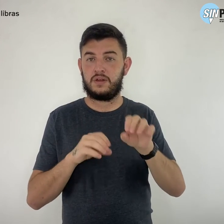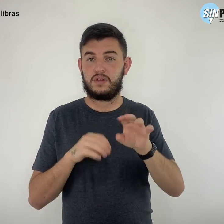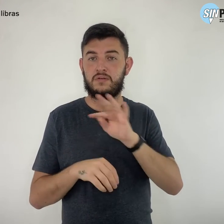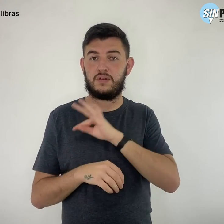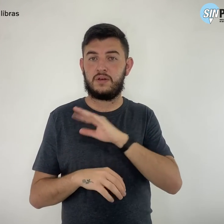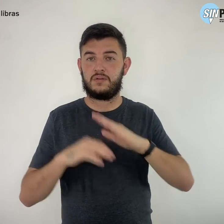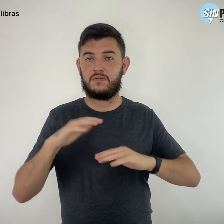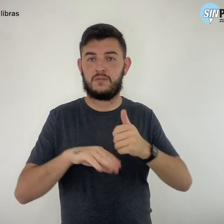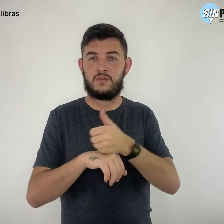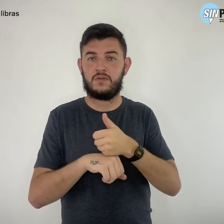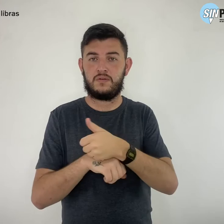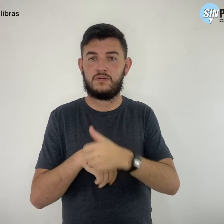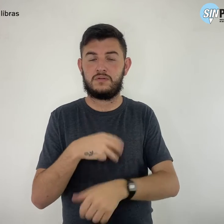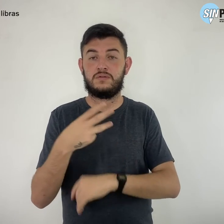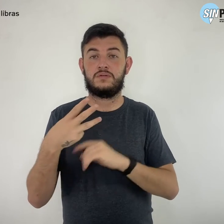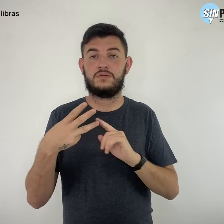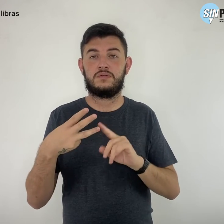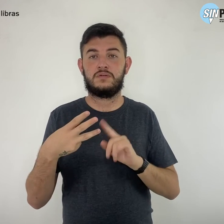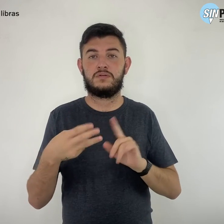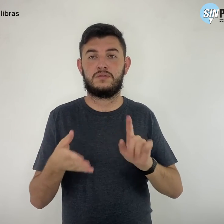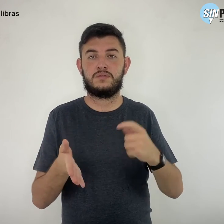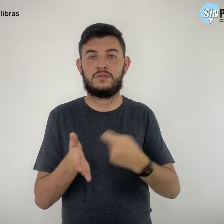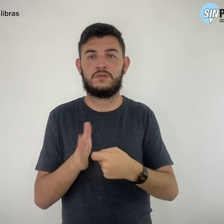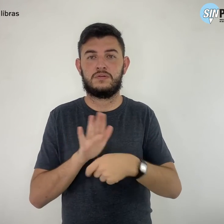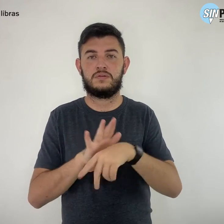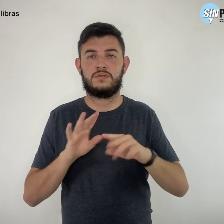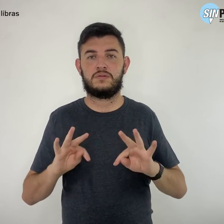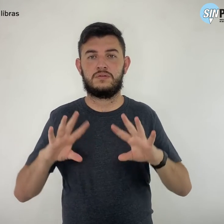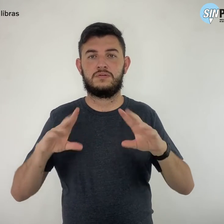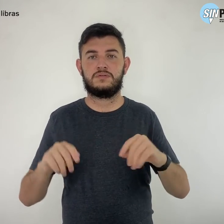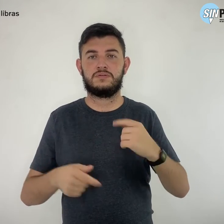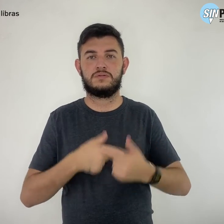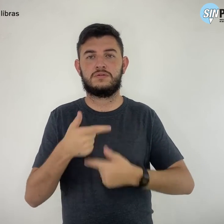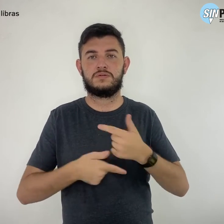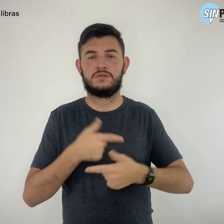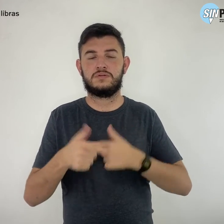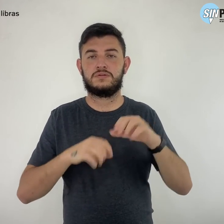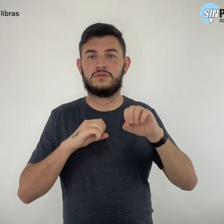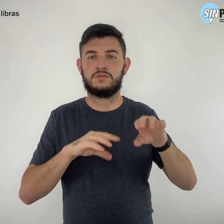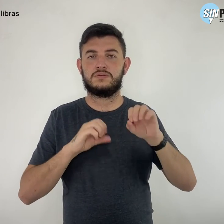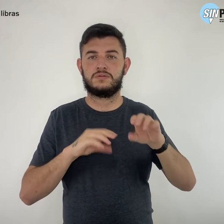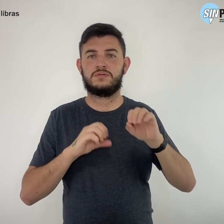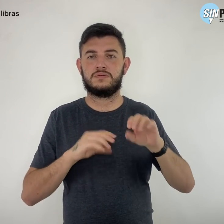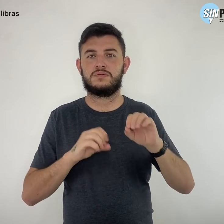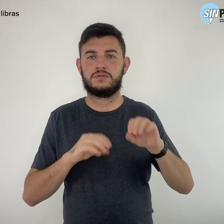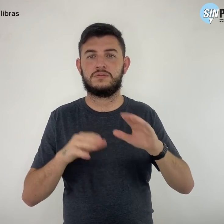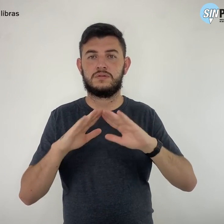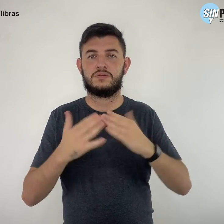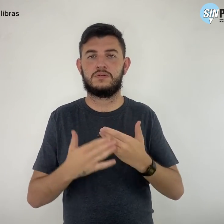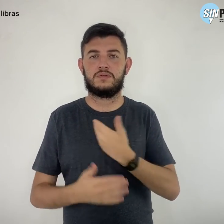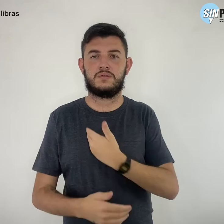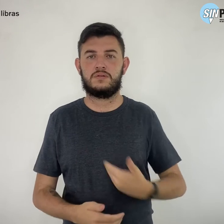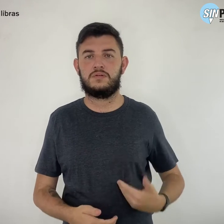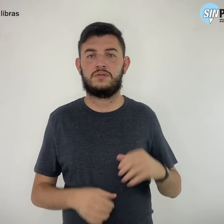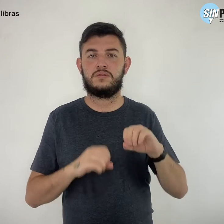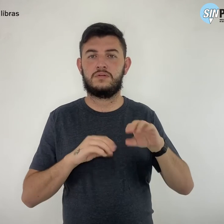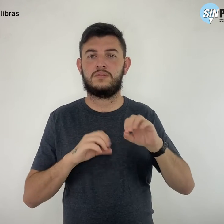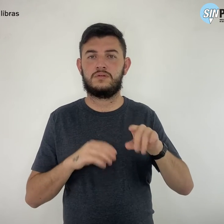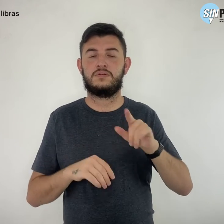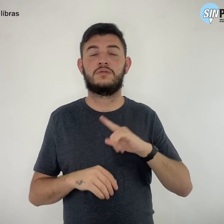3. Pagamento de todos os trabalhadores da educação das redes públicas de ensino por meio